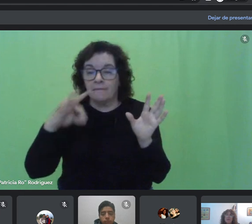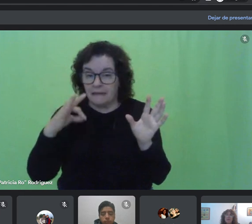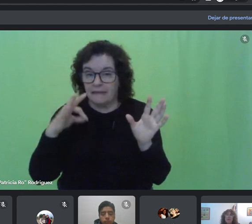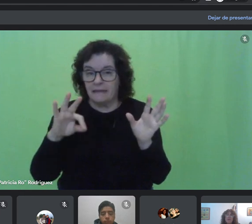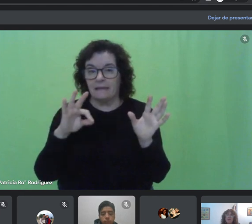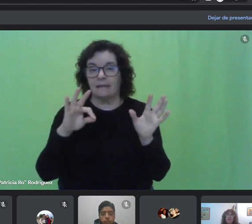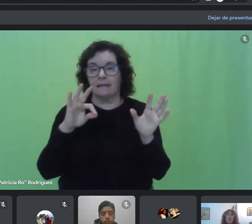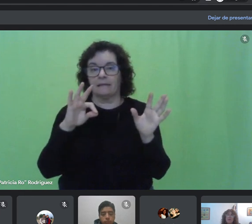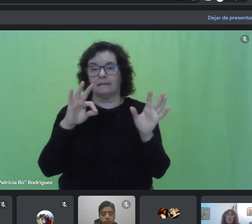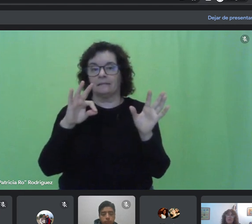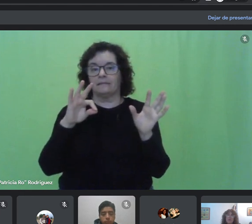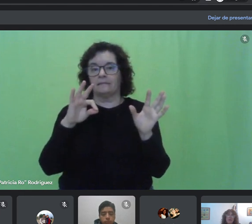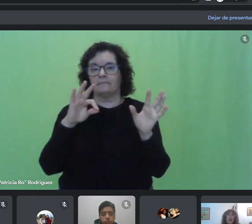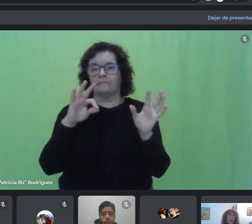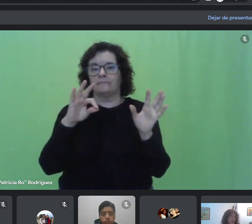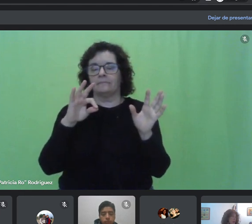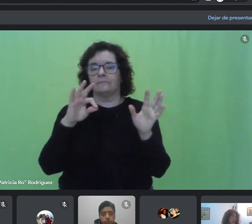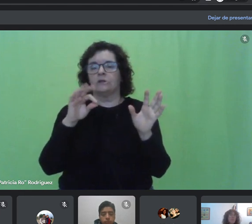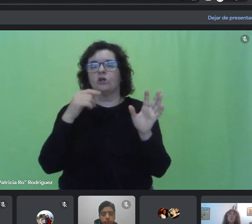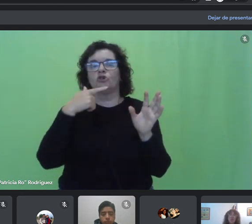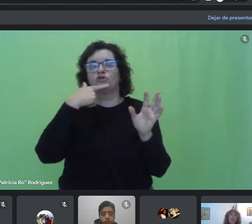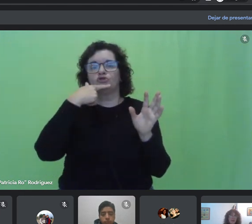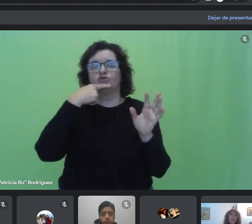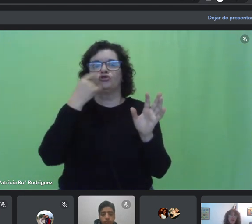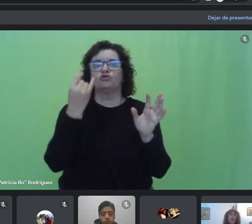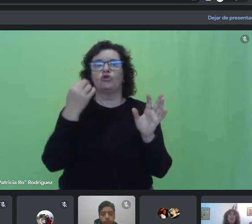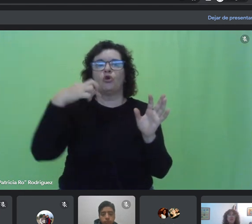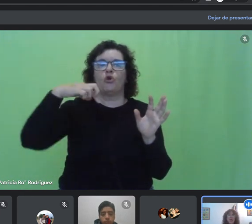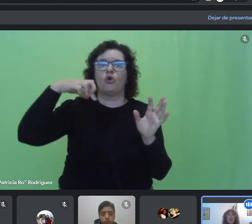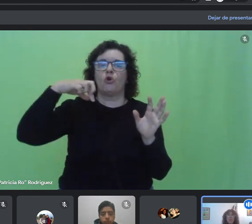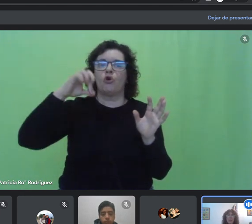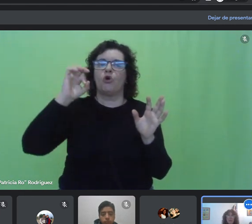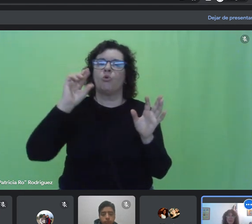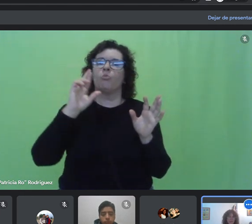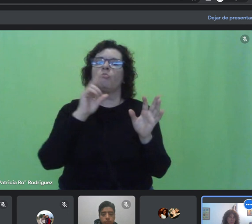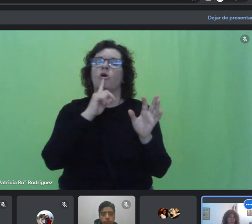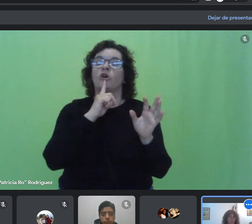Y el support, ¿cuál era? Apoyar. Apoyar.